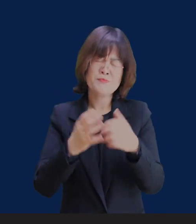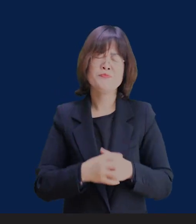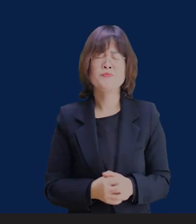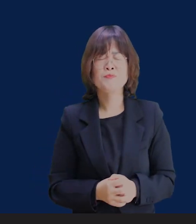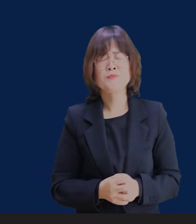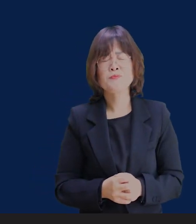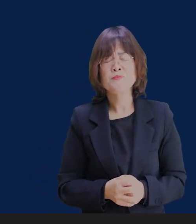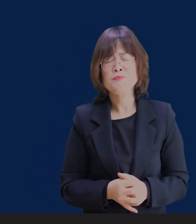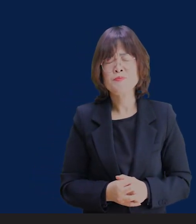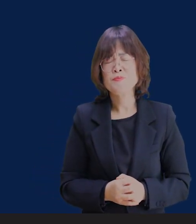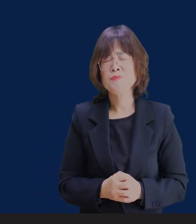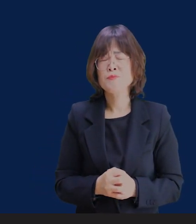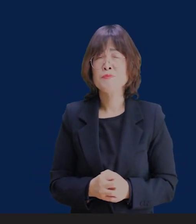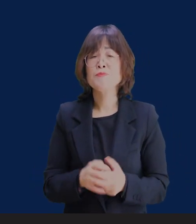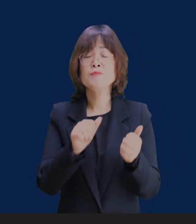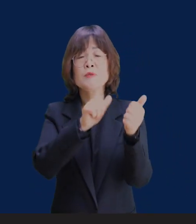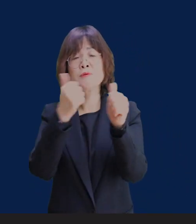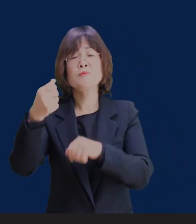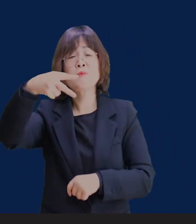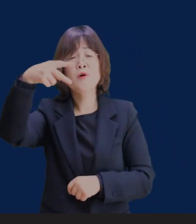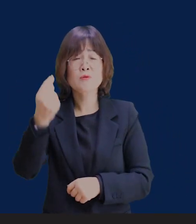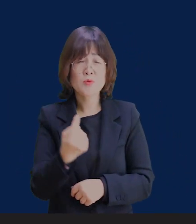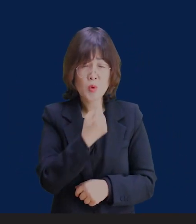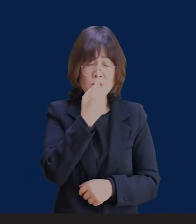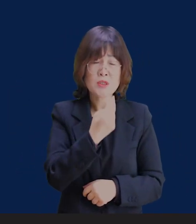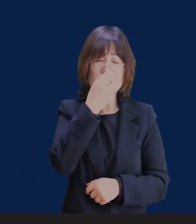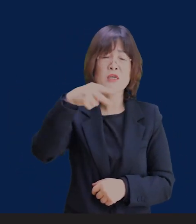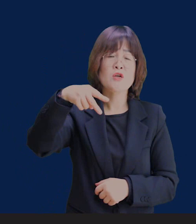아버지 그 사랑 지금도